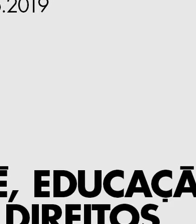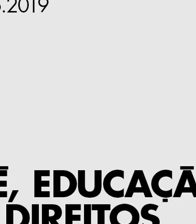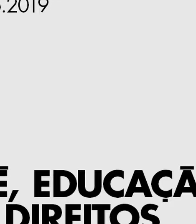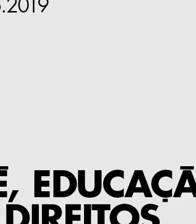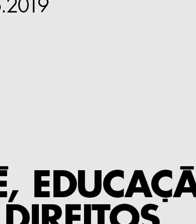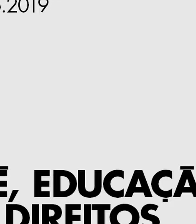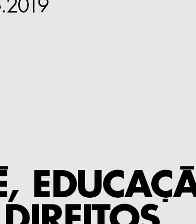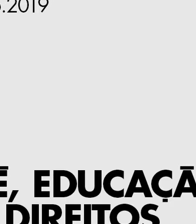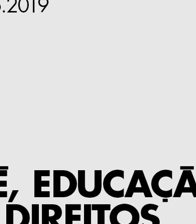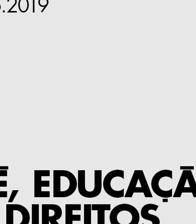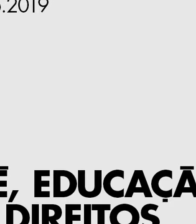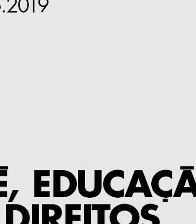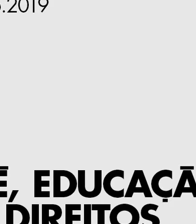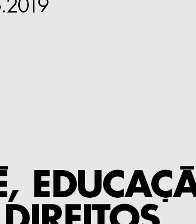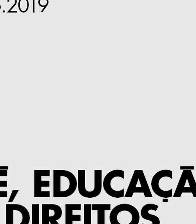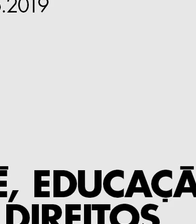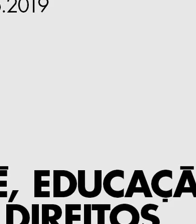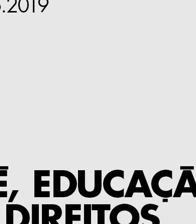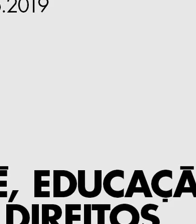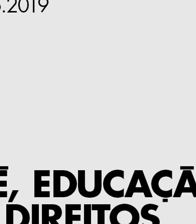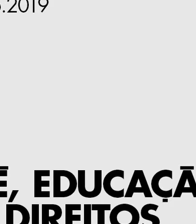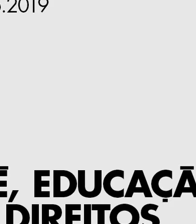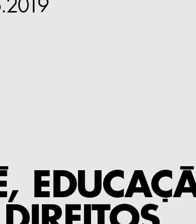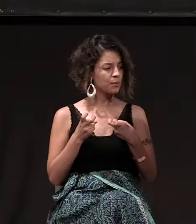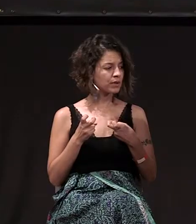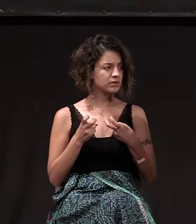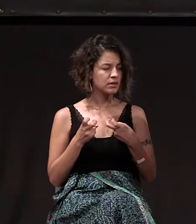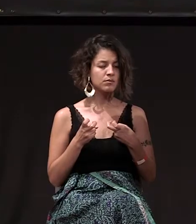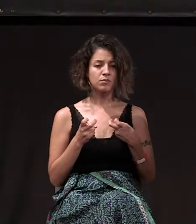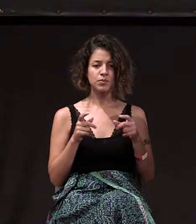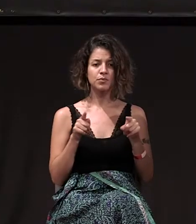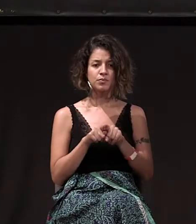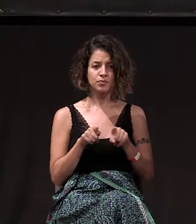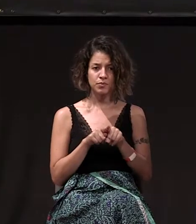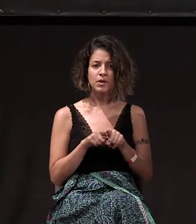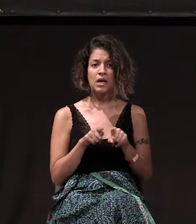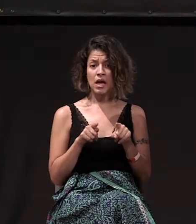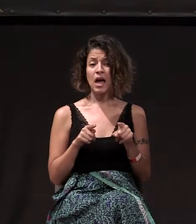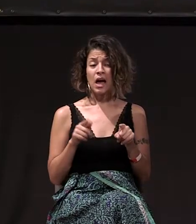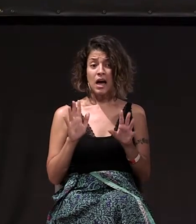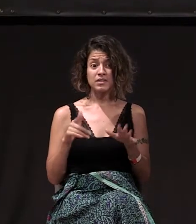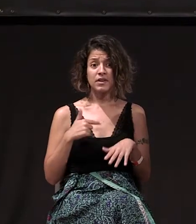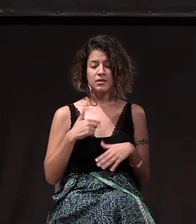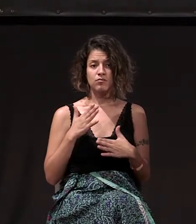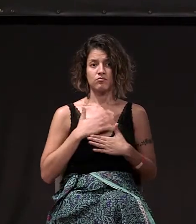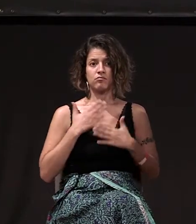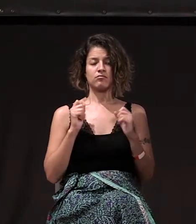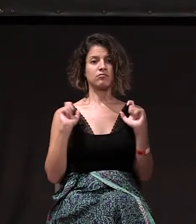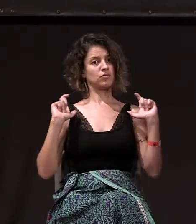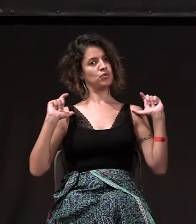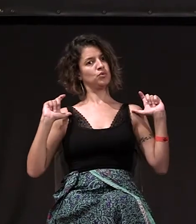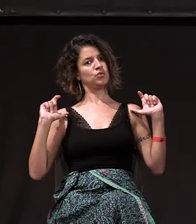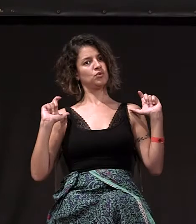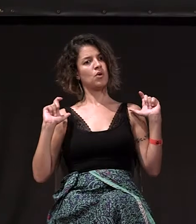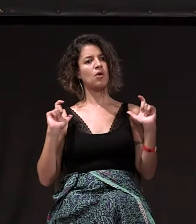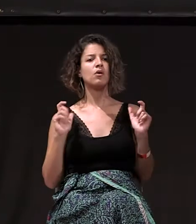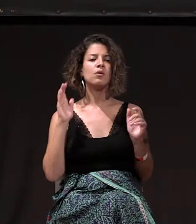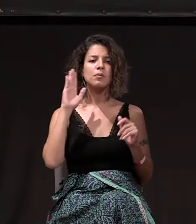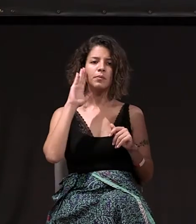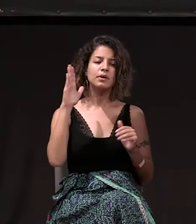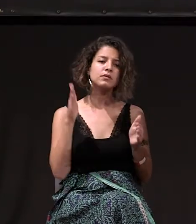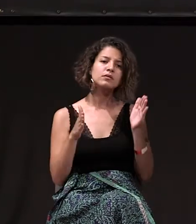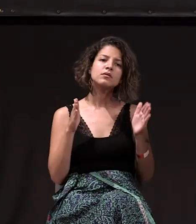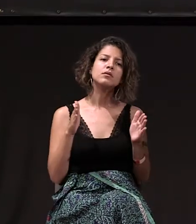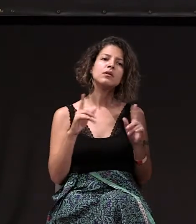educadora há 30 anos. O que eu tenho percebido, e, às vezes, o que me choca, principalmente na gravidez,